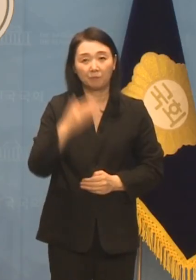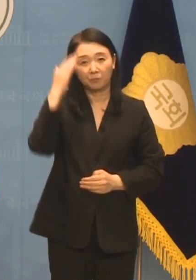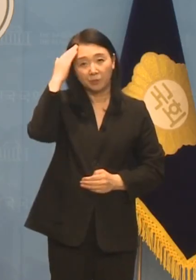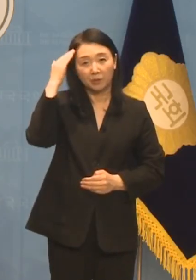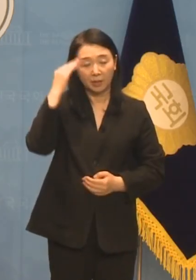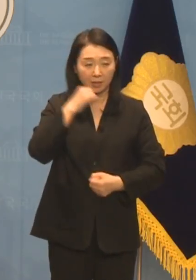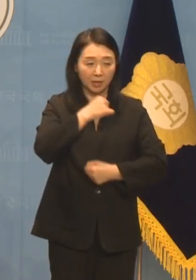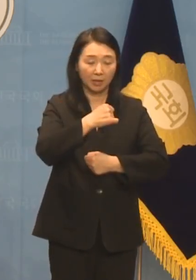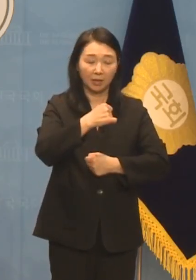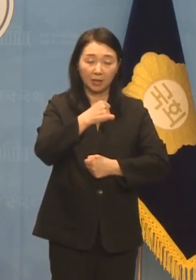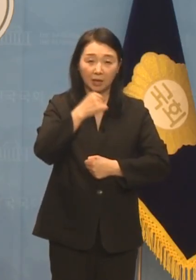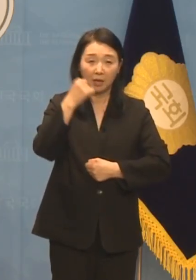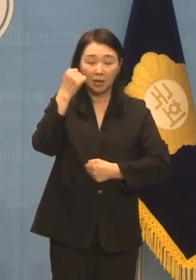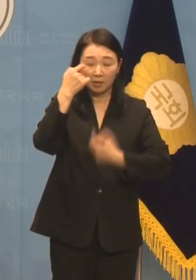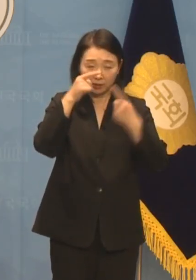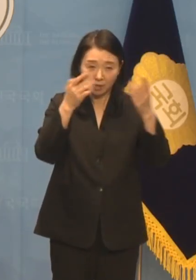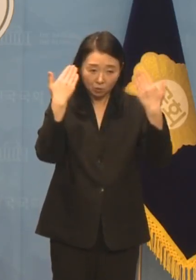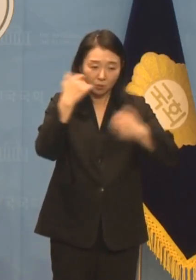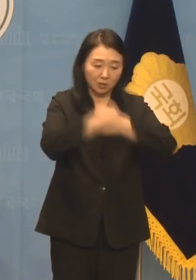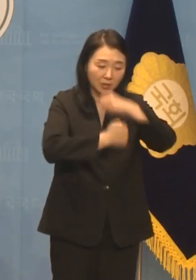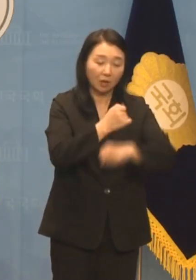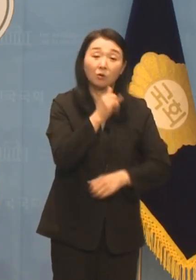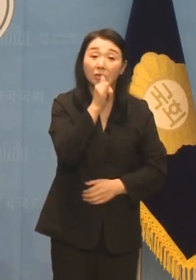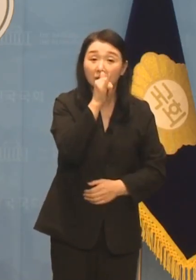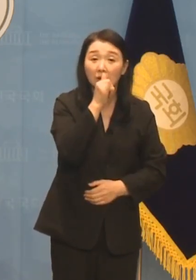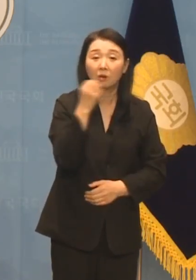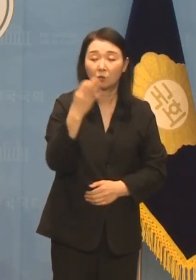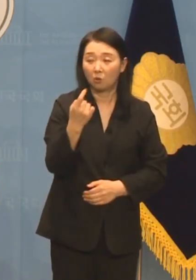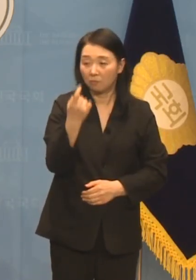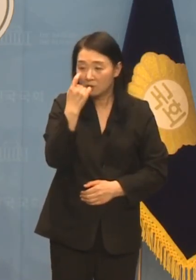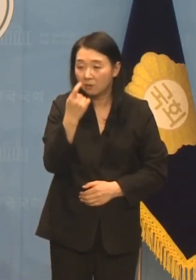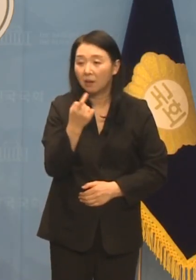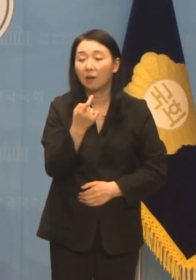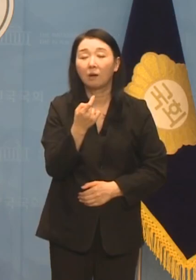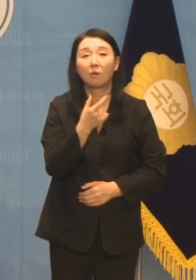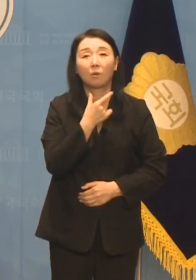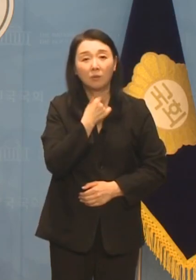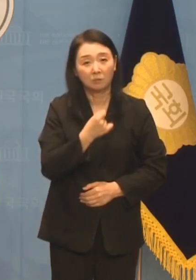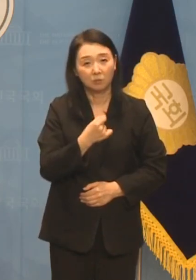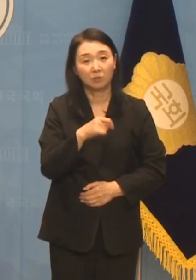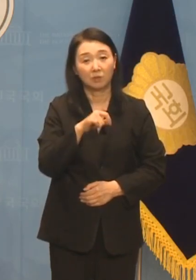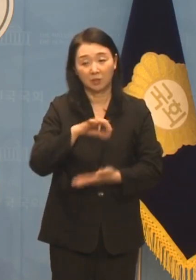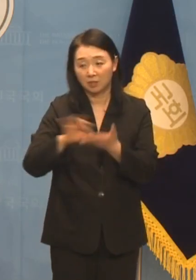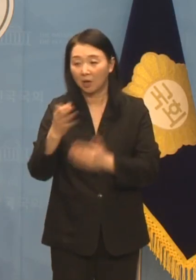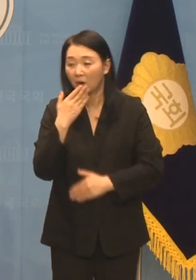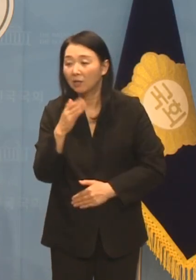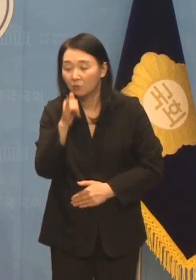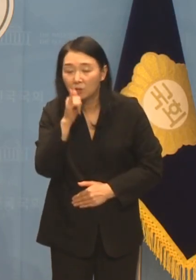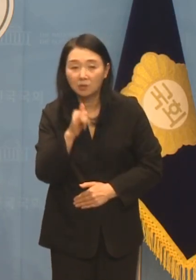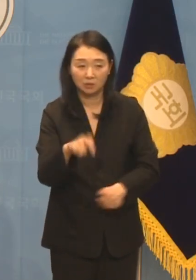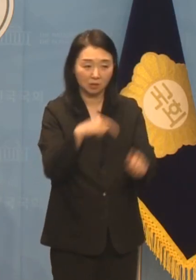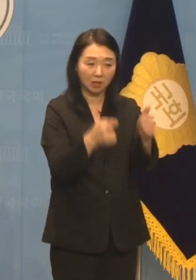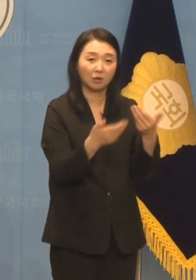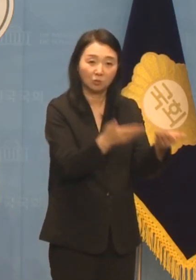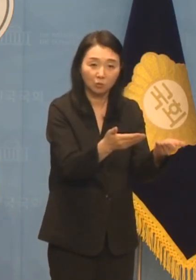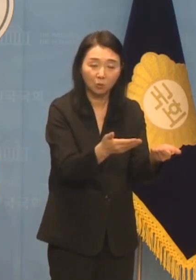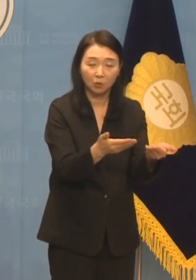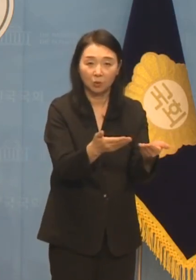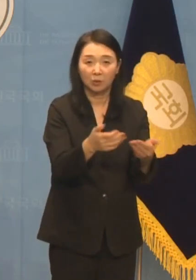자율화로 써먹을 수 있는, 배우고 싶은 것을 가르쳐주는, 그래서 가고